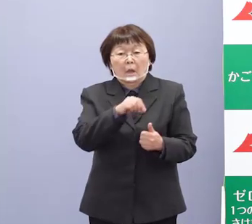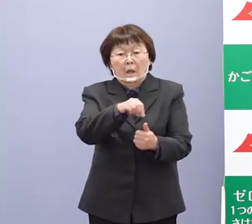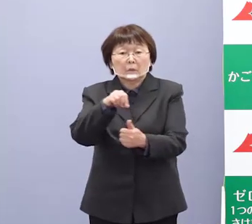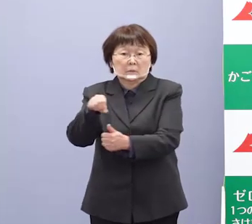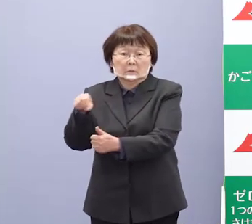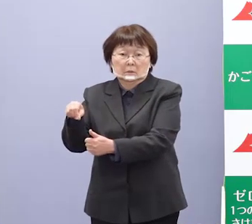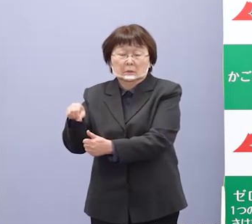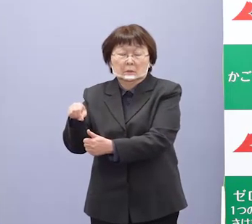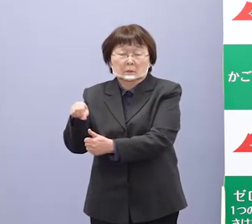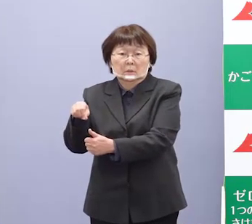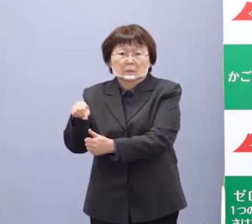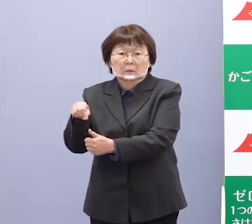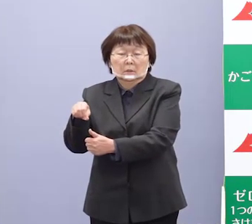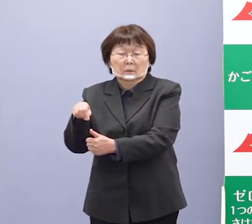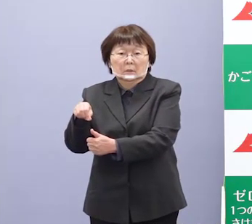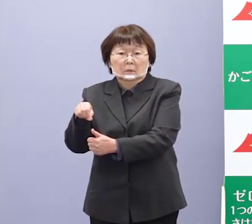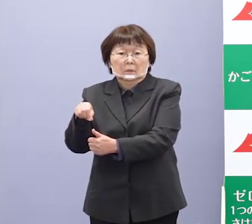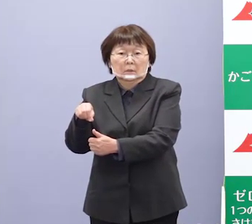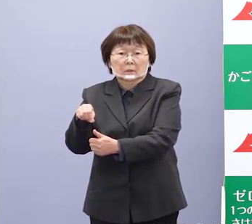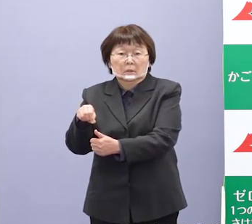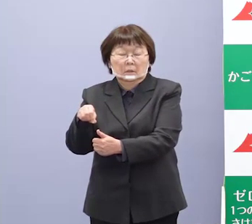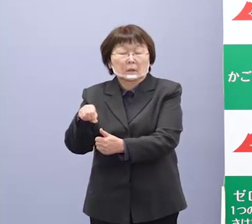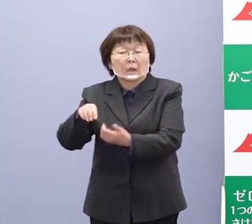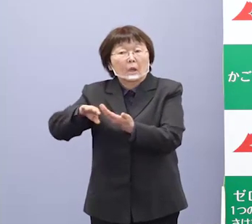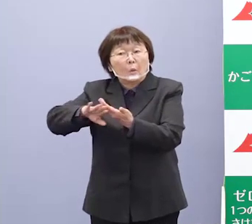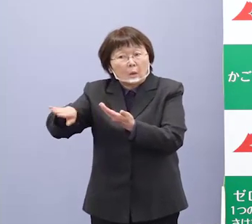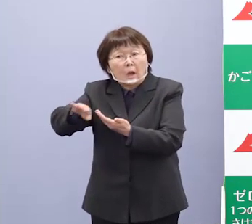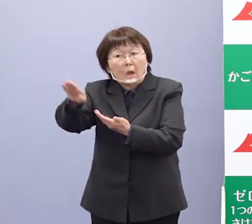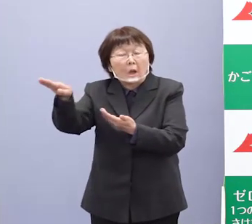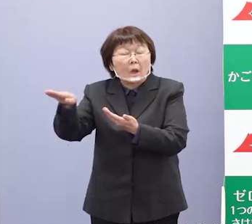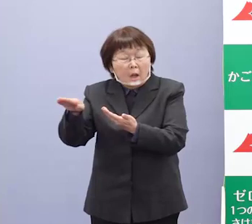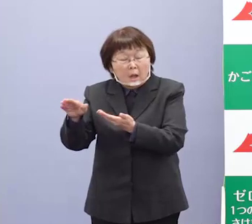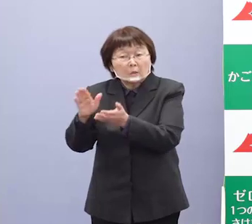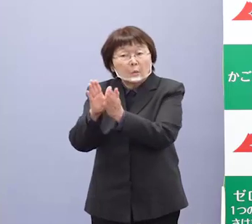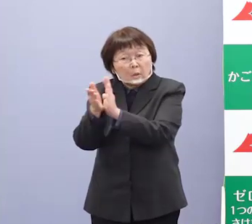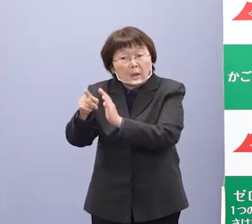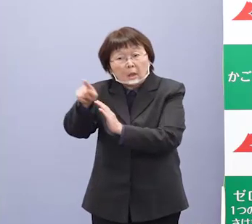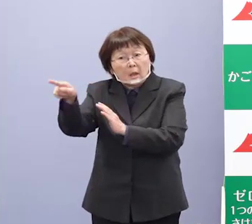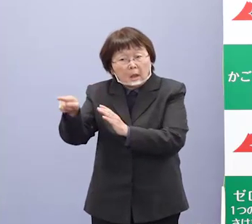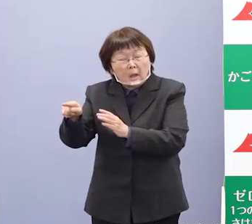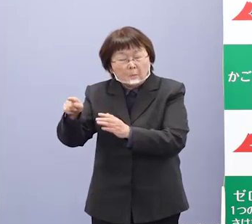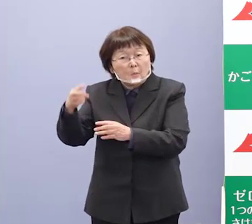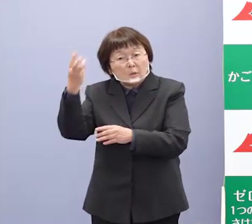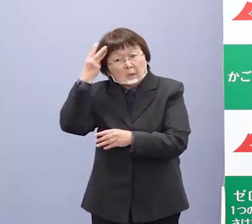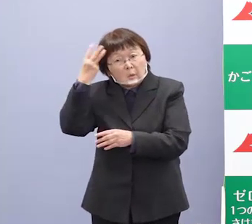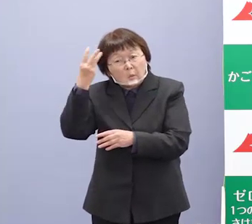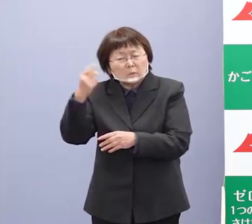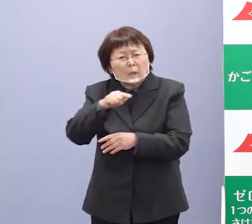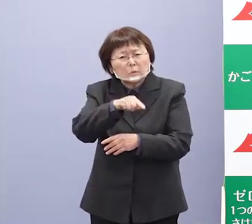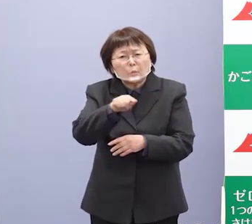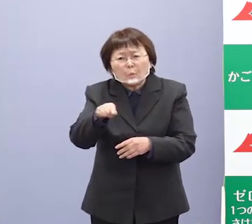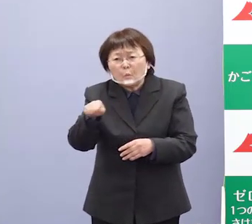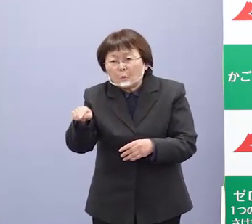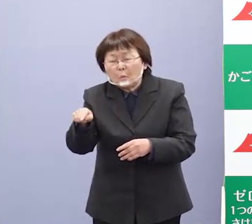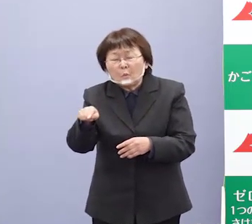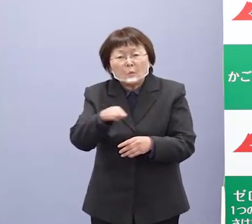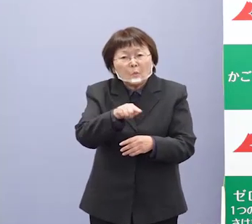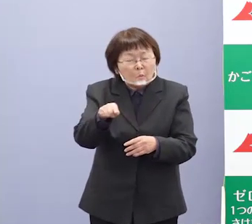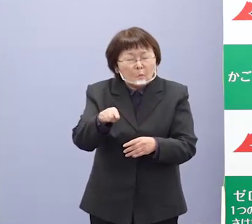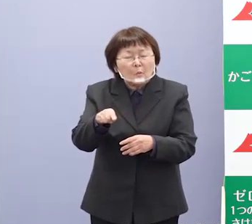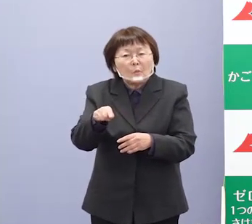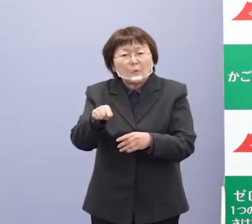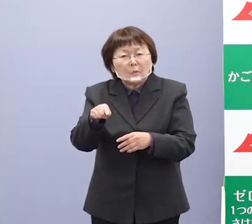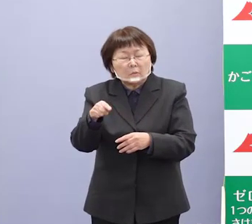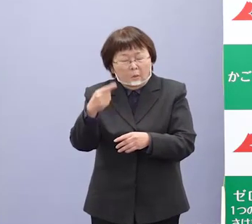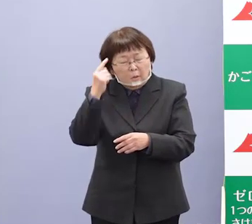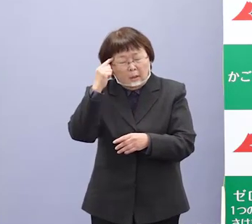ては、他都市の状況も参考にしながら、どこに手を打てば大体どれぐらいかかるのか、そういったところの試算からかな